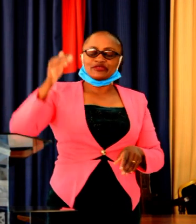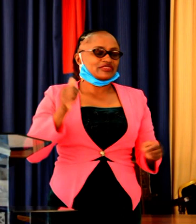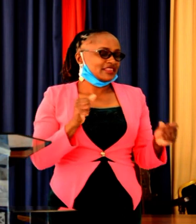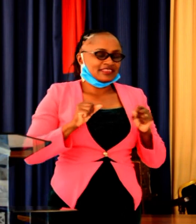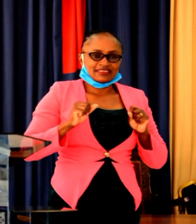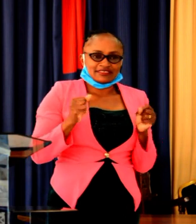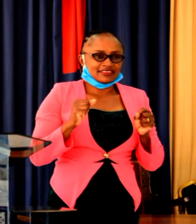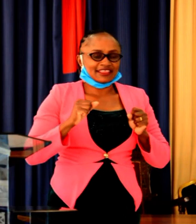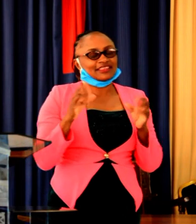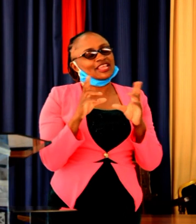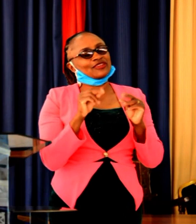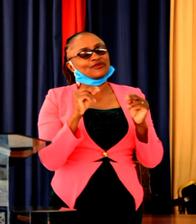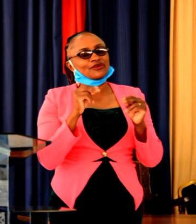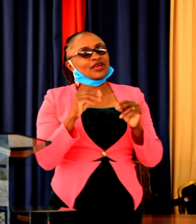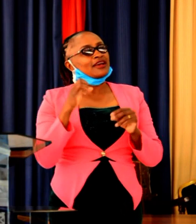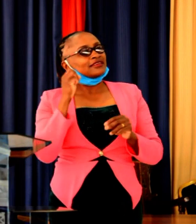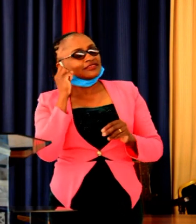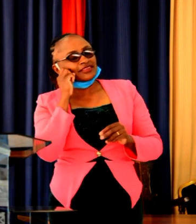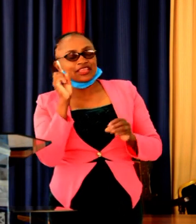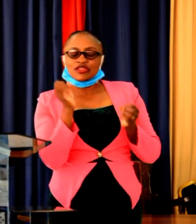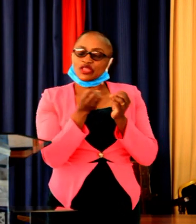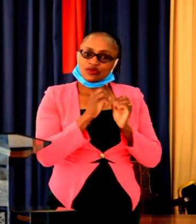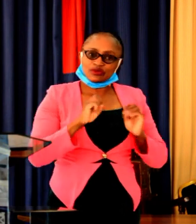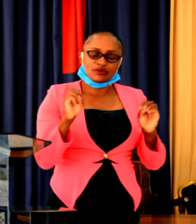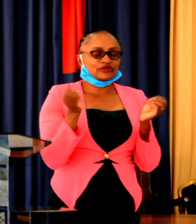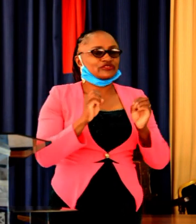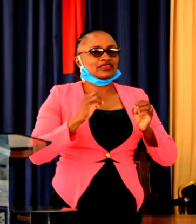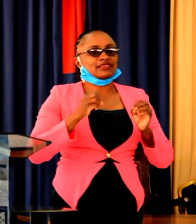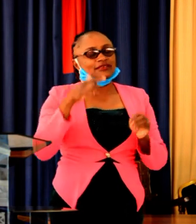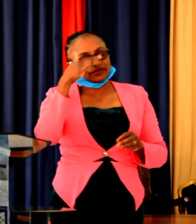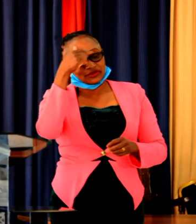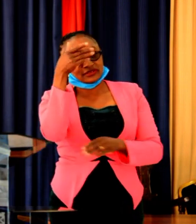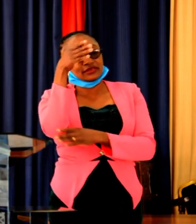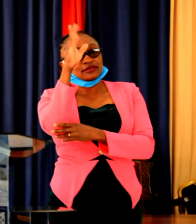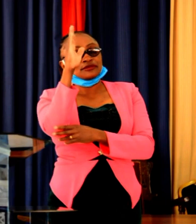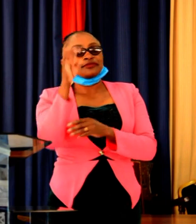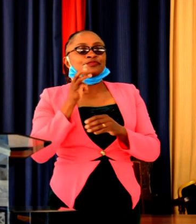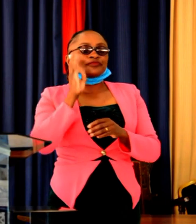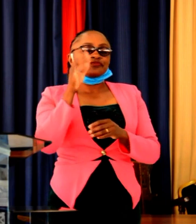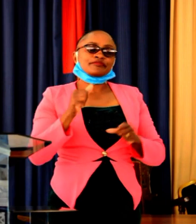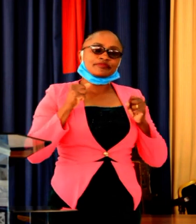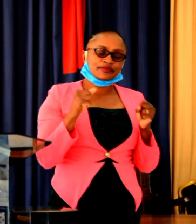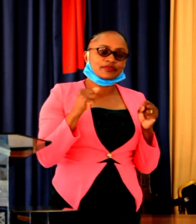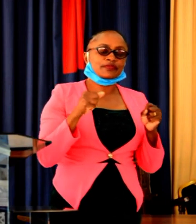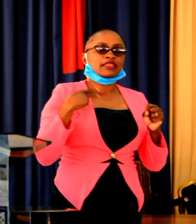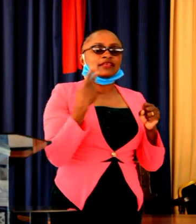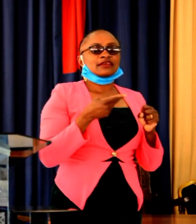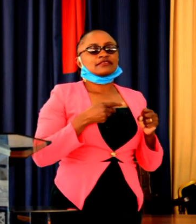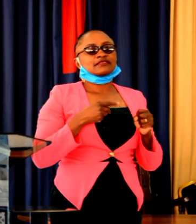anything. Hata kama ni magonjwa, hatutatingizika. Mungu atatufanya tuwe imara. Kwetu sisi